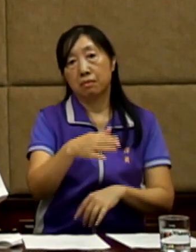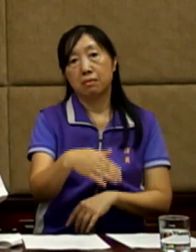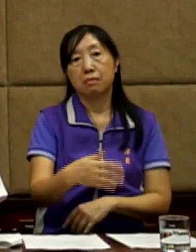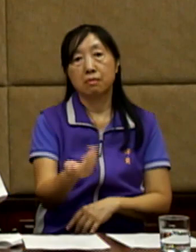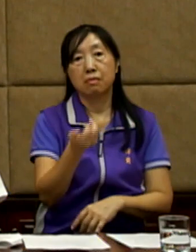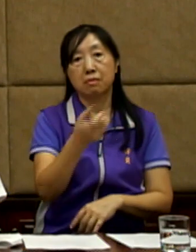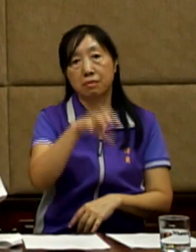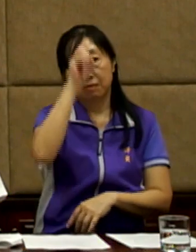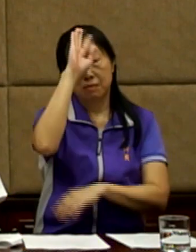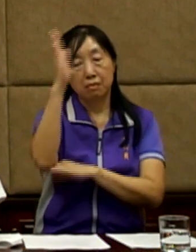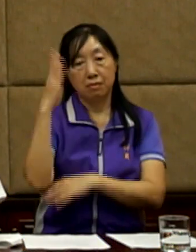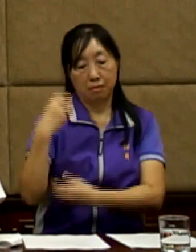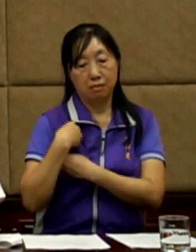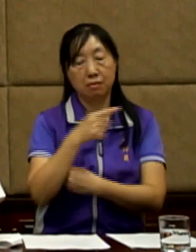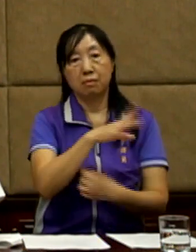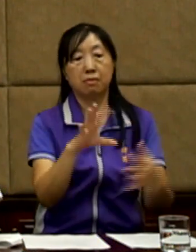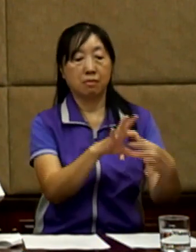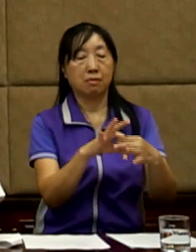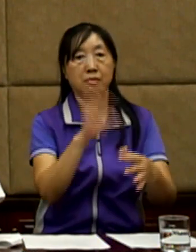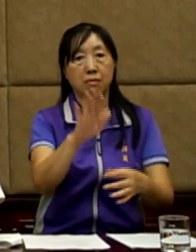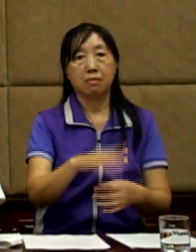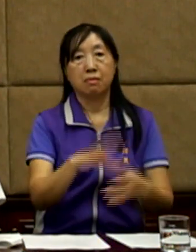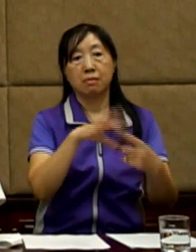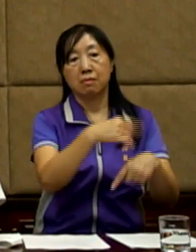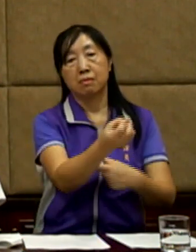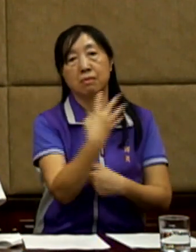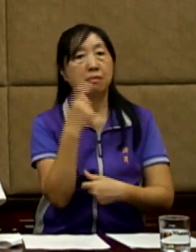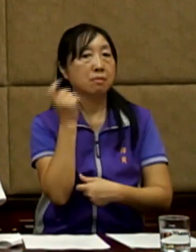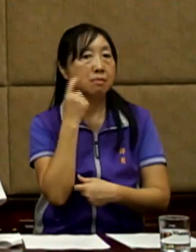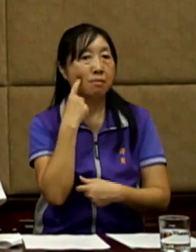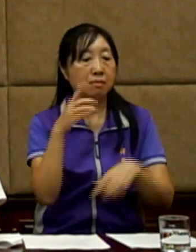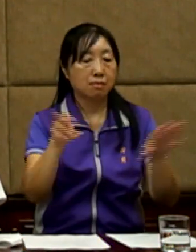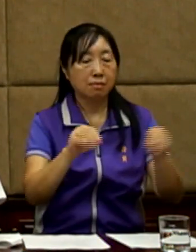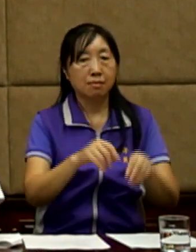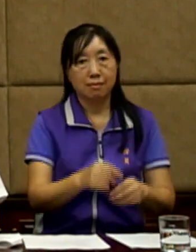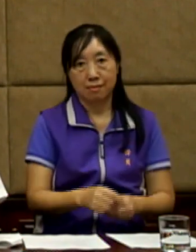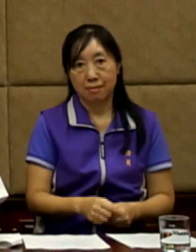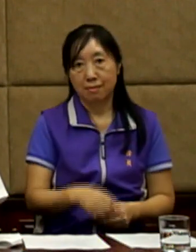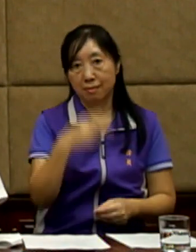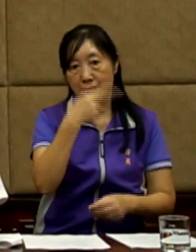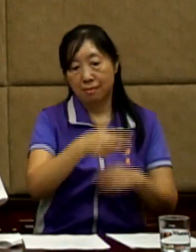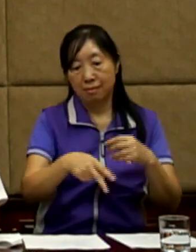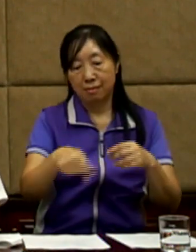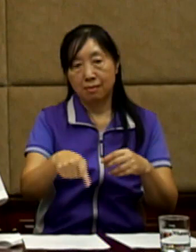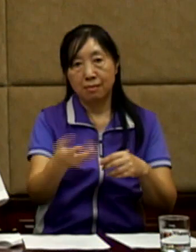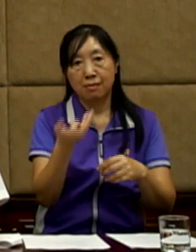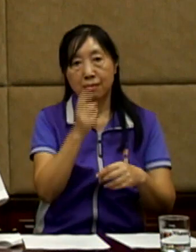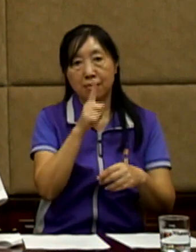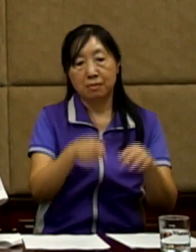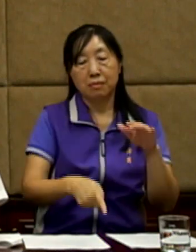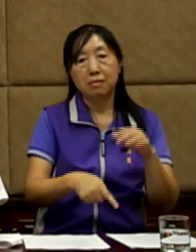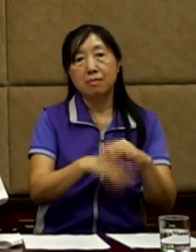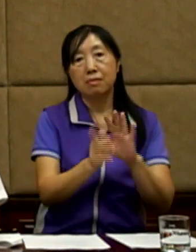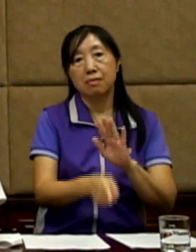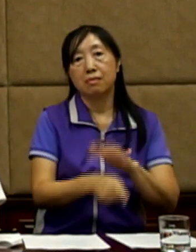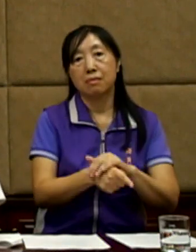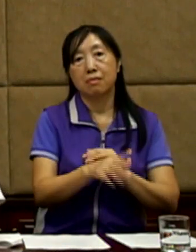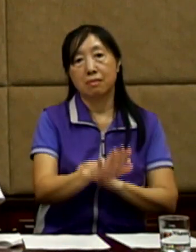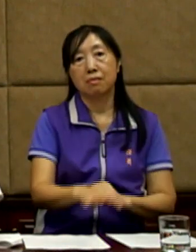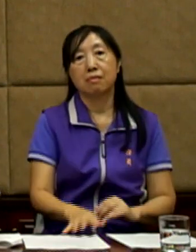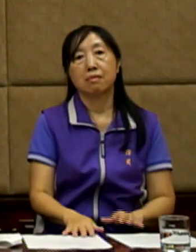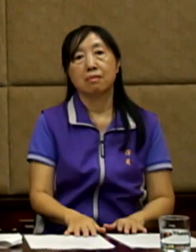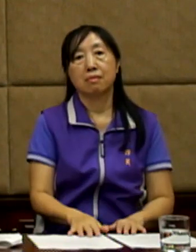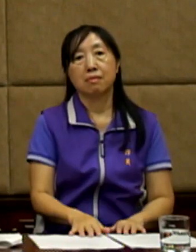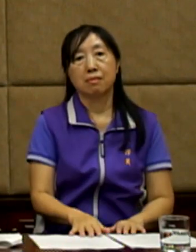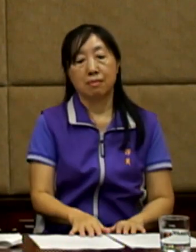款的规定，他就是会构成不实的提供资讯，还有违反那个他的承诺，大概是这样，初步是这